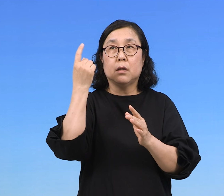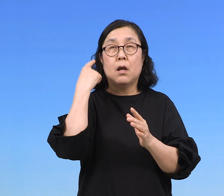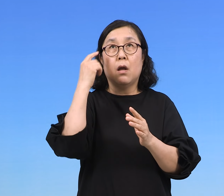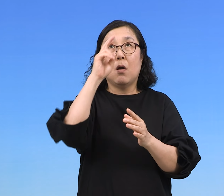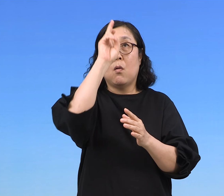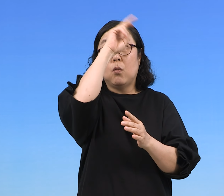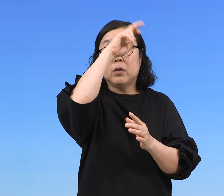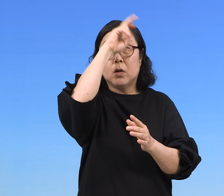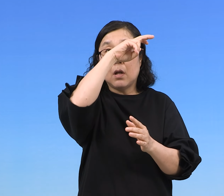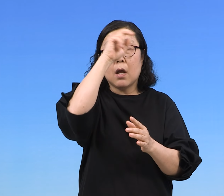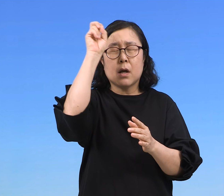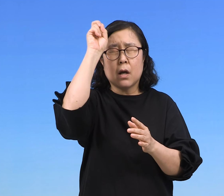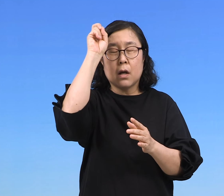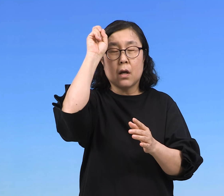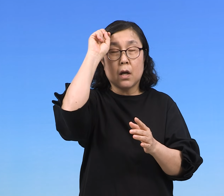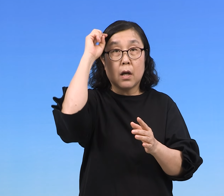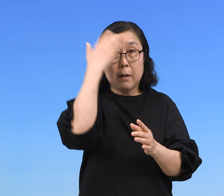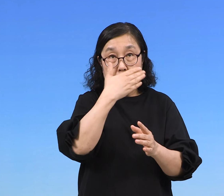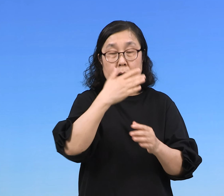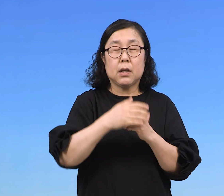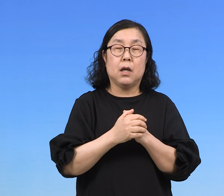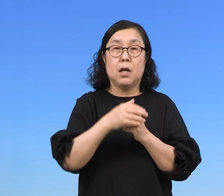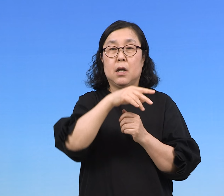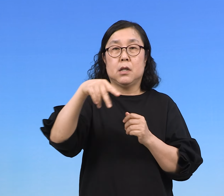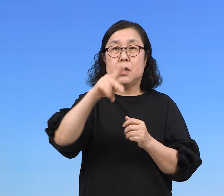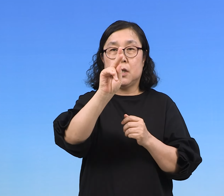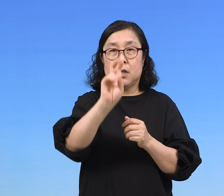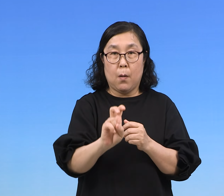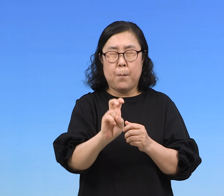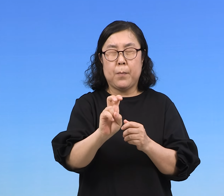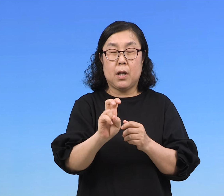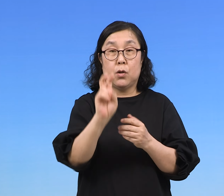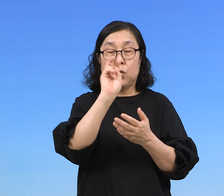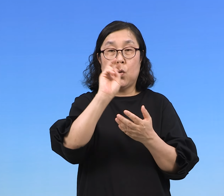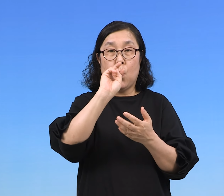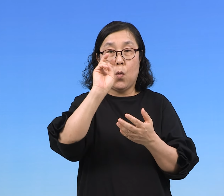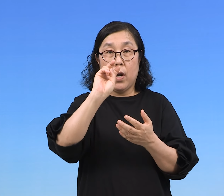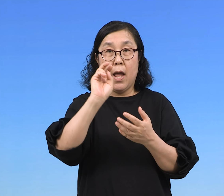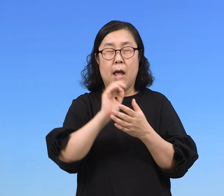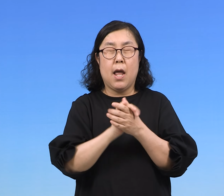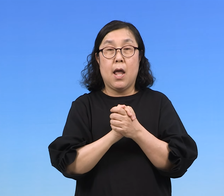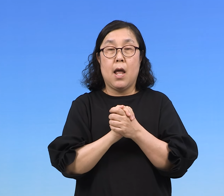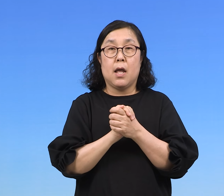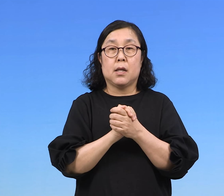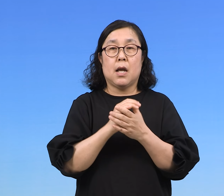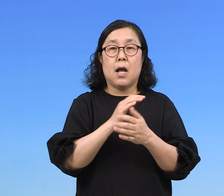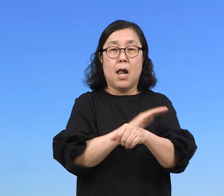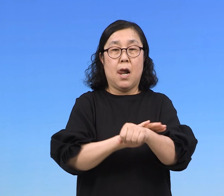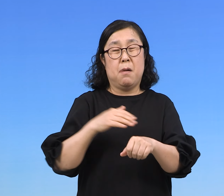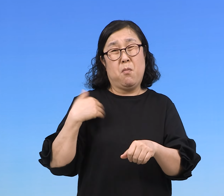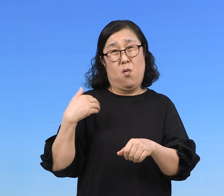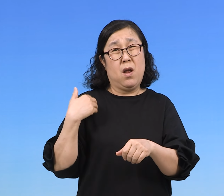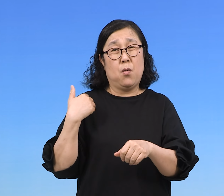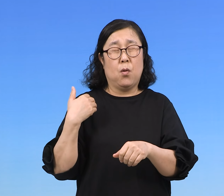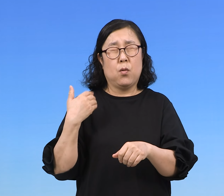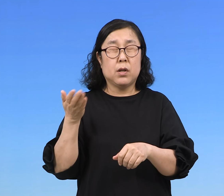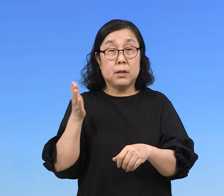불쑥 아까 제가 앞에서 설명드린 이 썸이라는 노래가, 저는 그 노래 알지를 못하거든요. 가사도